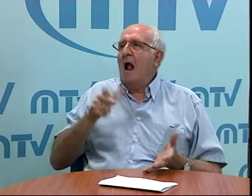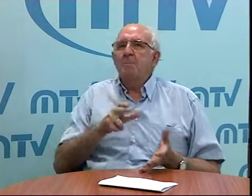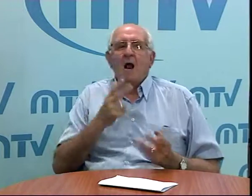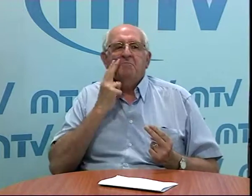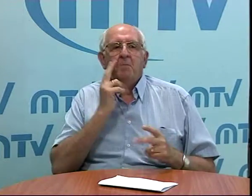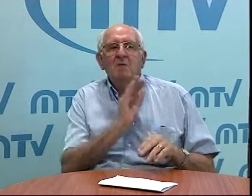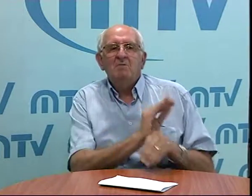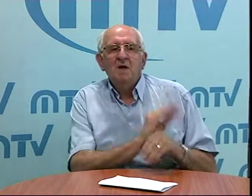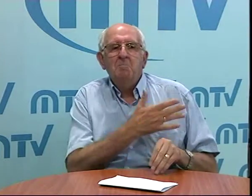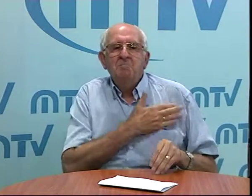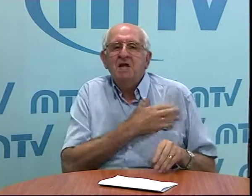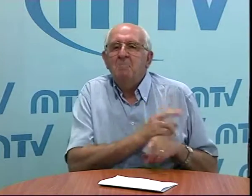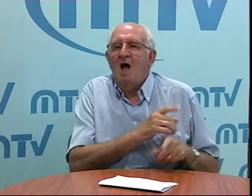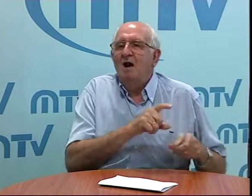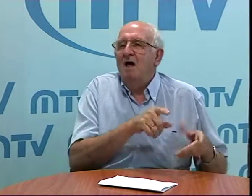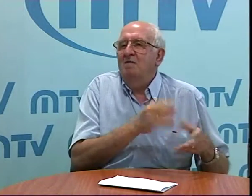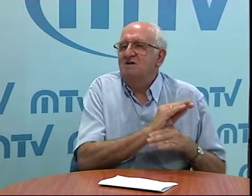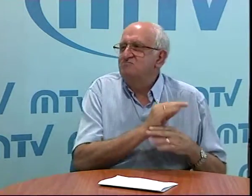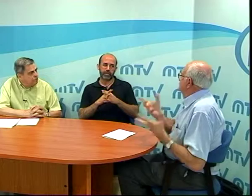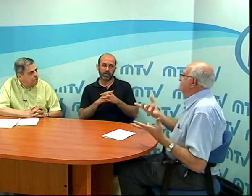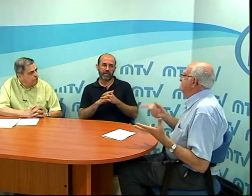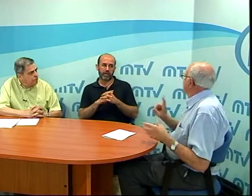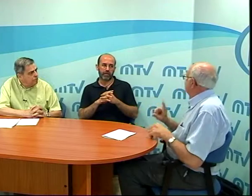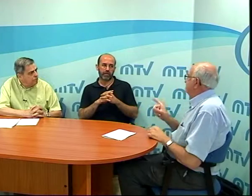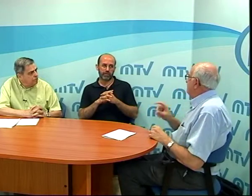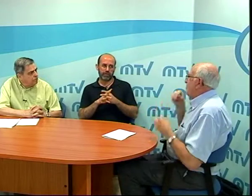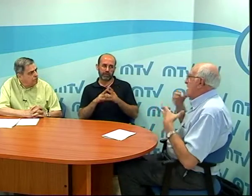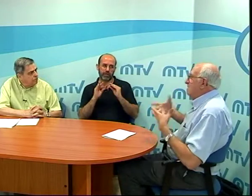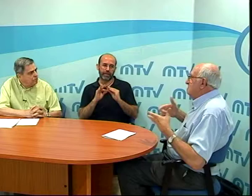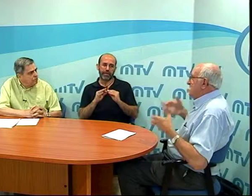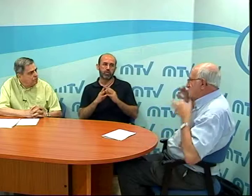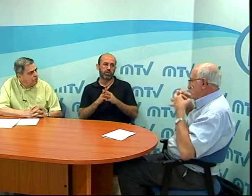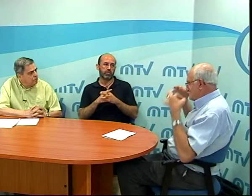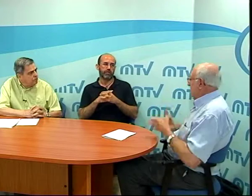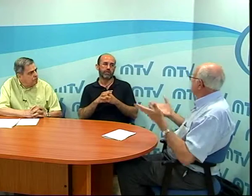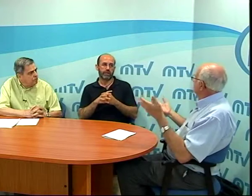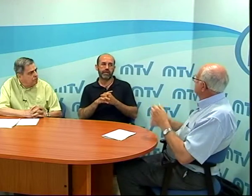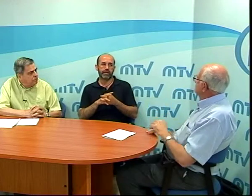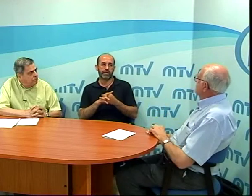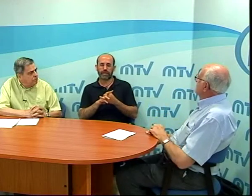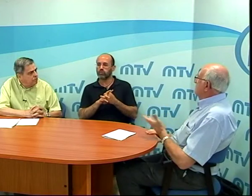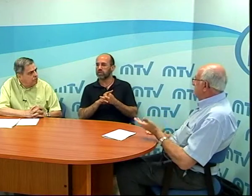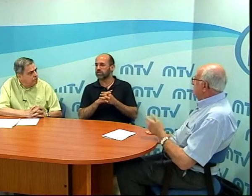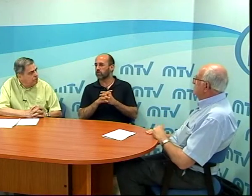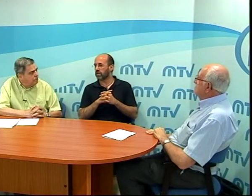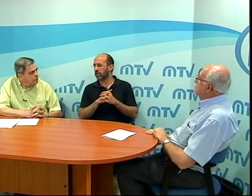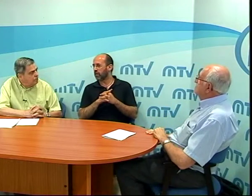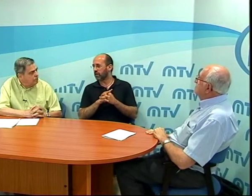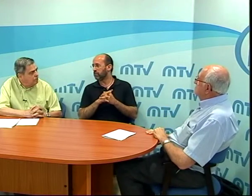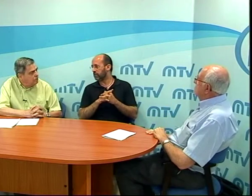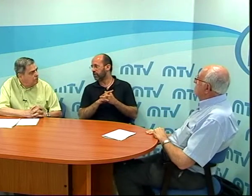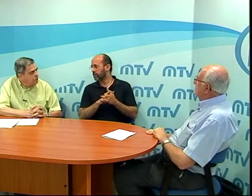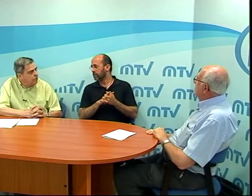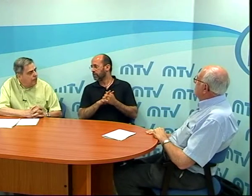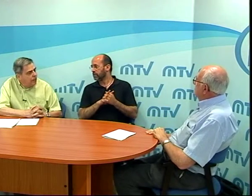así le llega al intérprete, así intenta que tú la recibas, ¿no? Es decir, de una manera mucho más profesional y te da mucha más seguridad a la